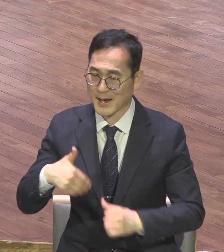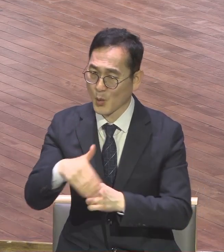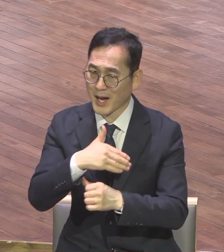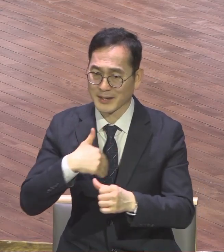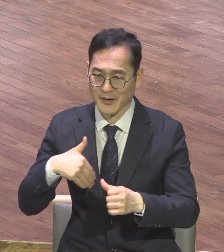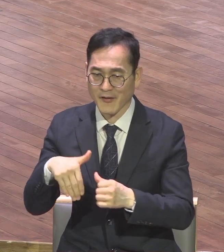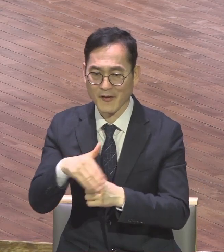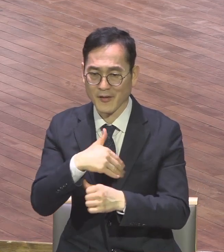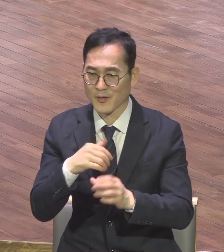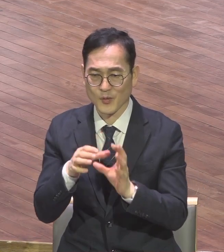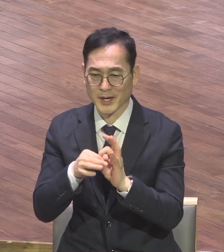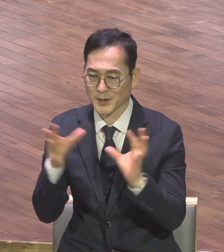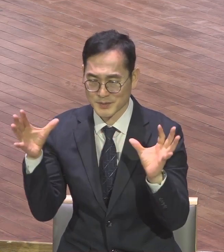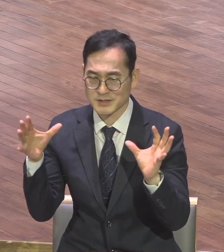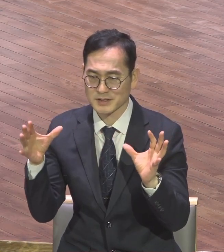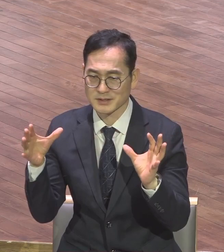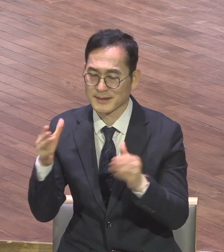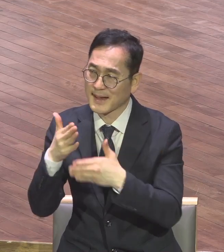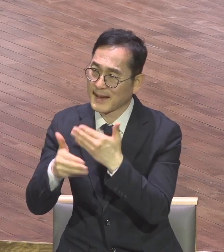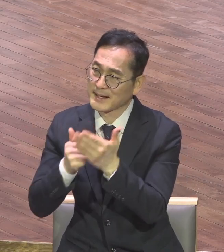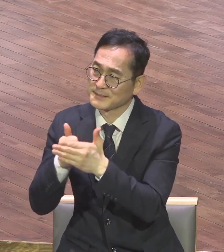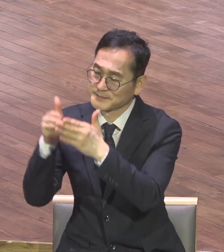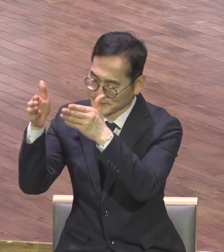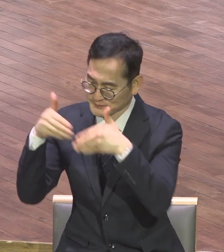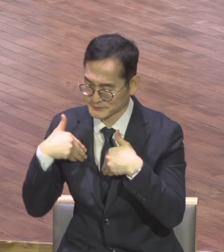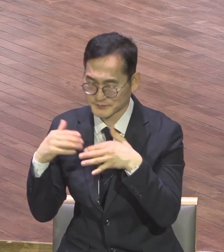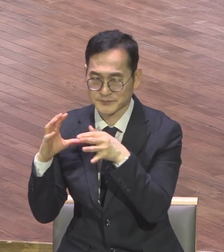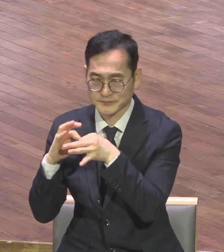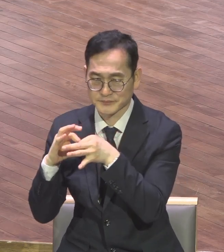초월해서 하나님께 쓰임받게 된다.